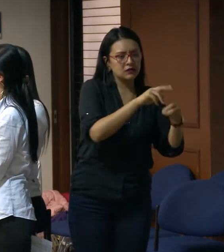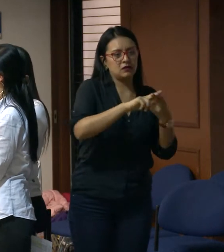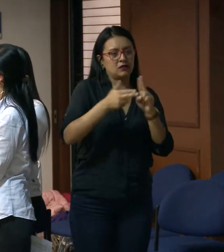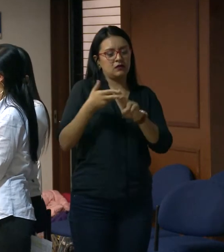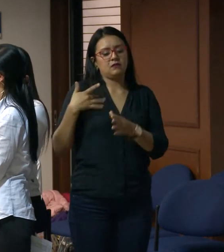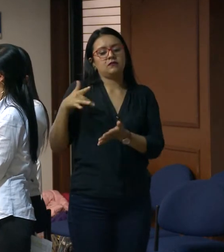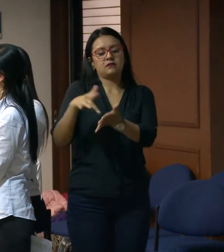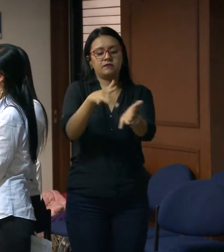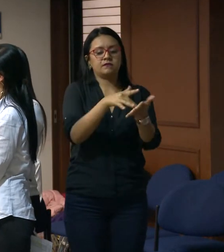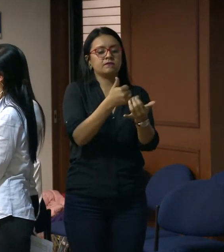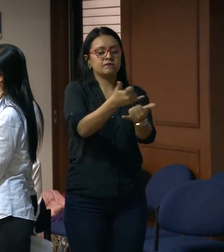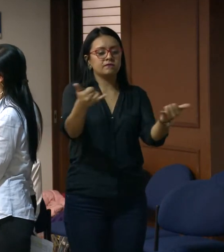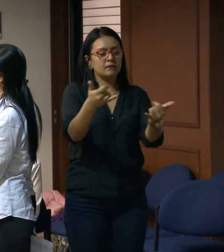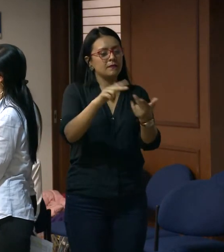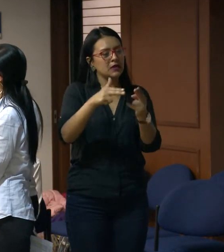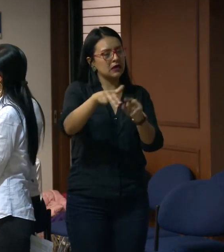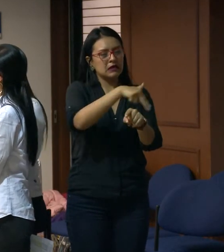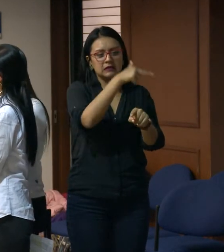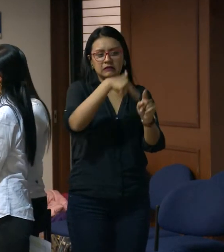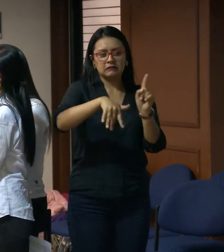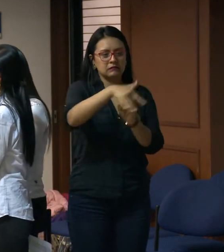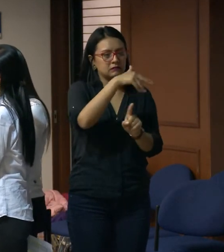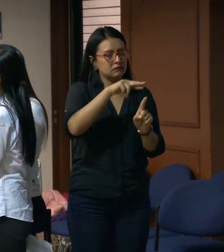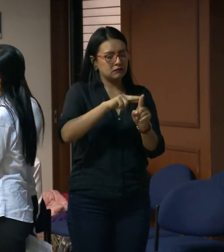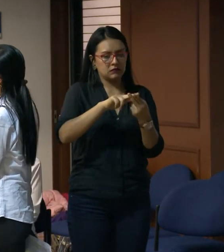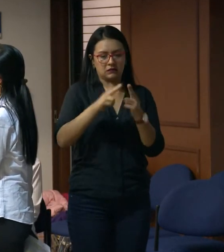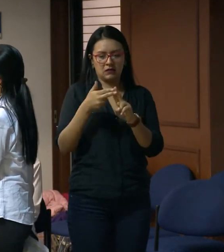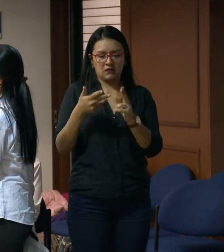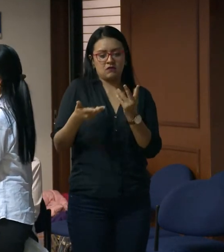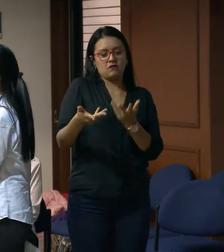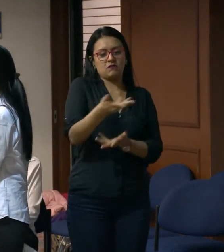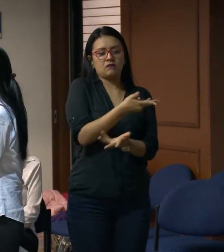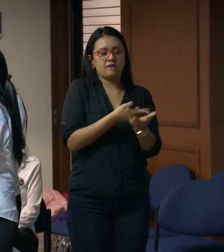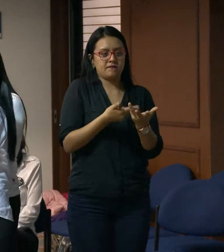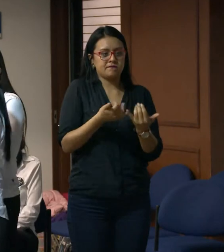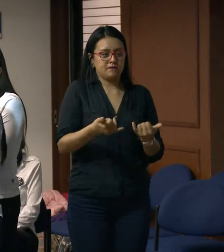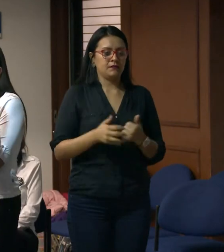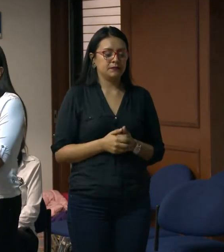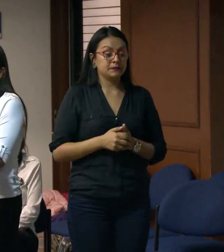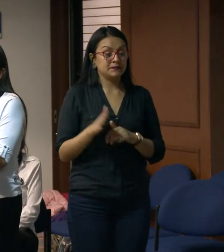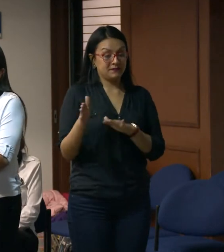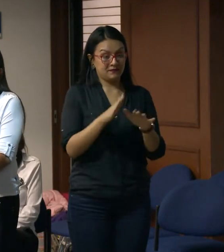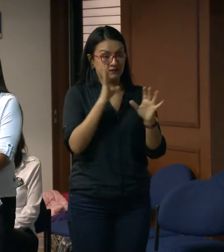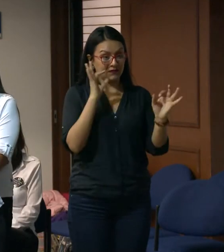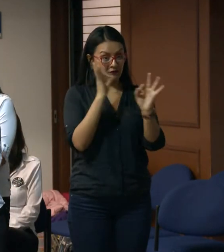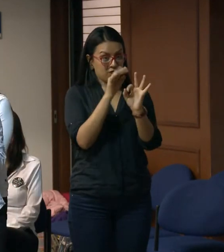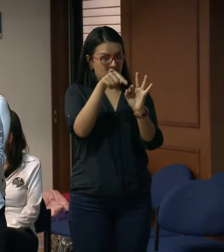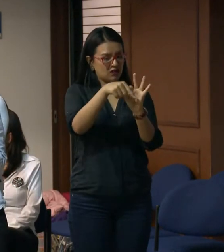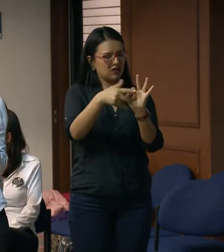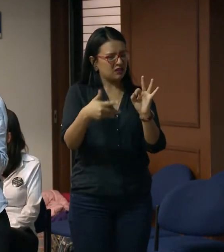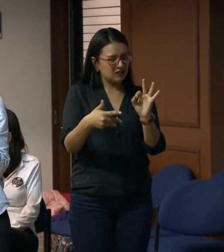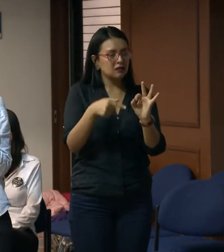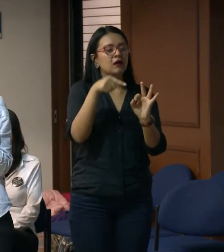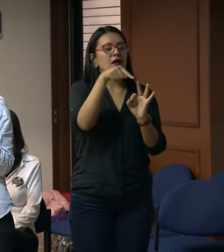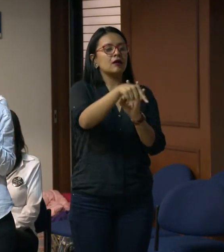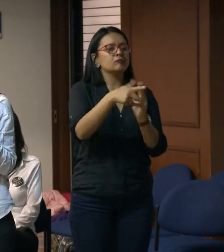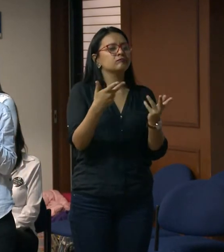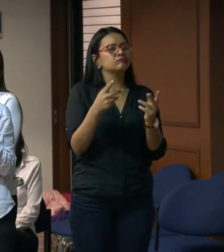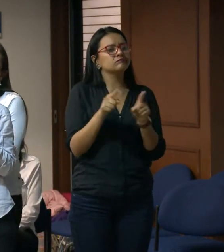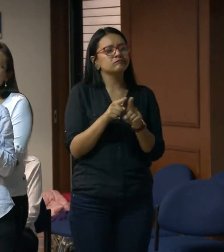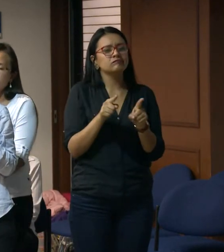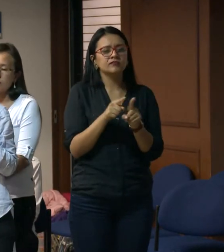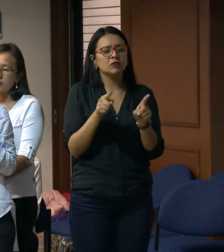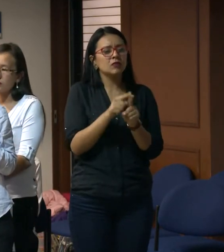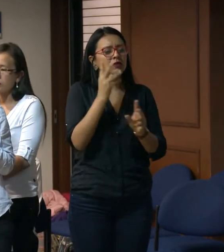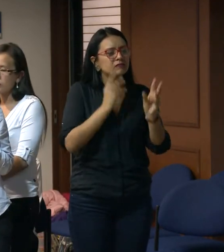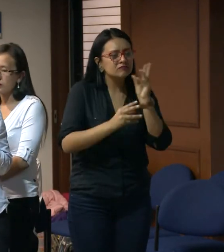de los participantes en un ambiente natural y en relación con el contexto. En este enfoque, se busca que a partir de